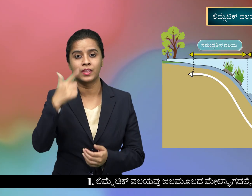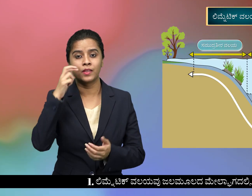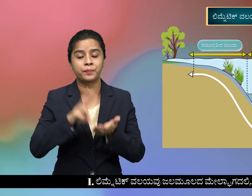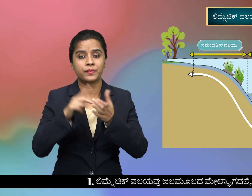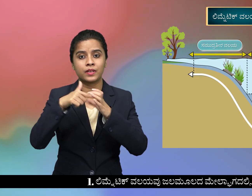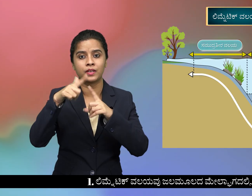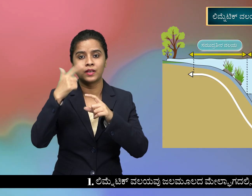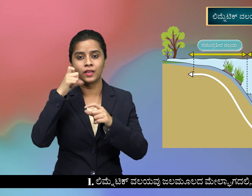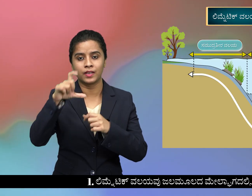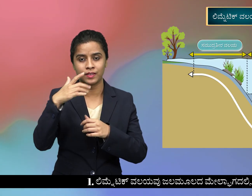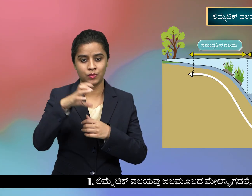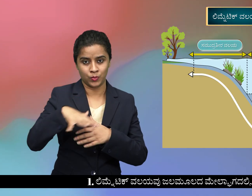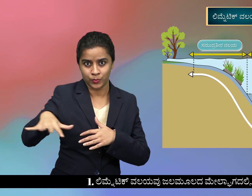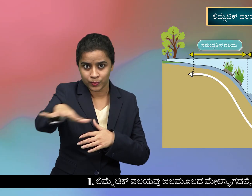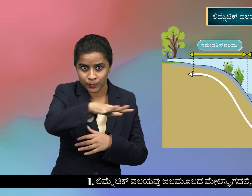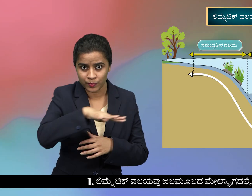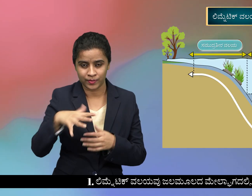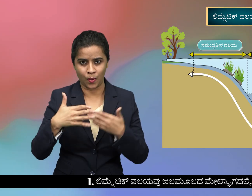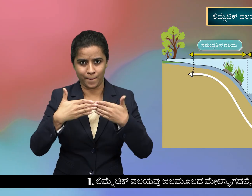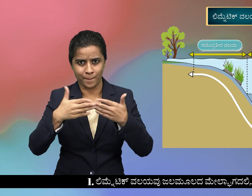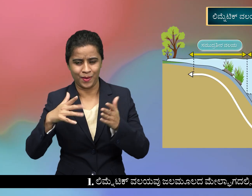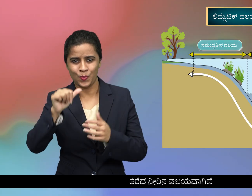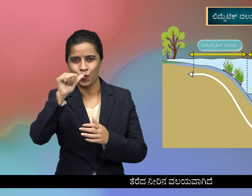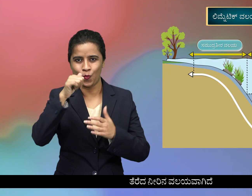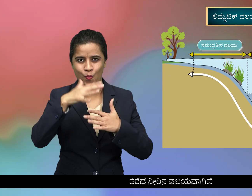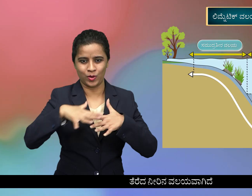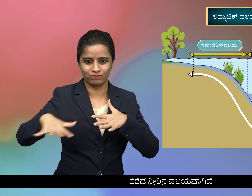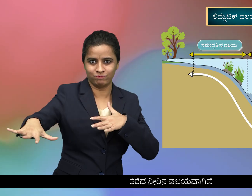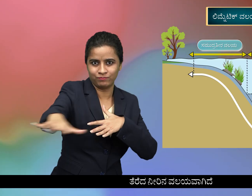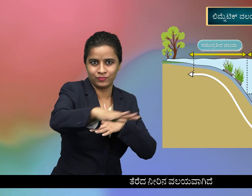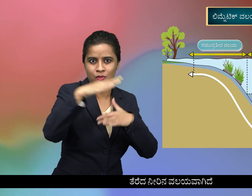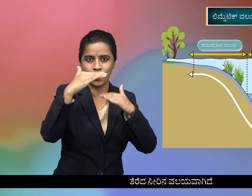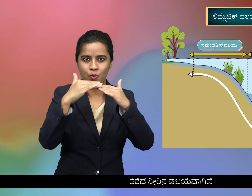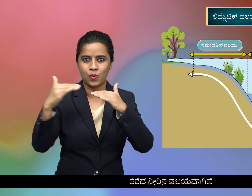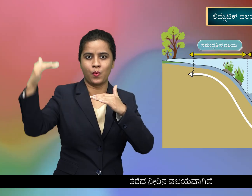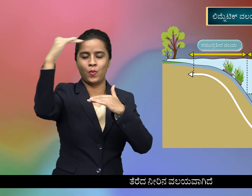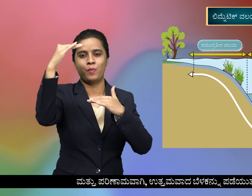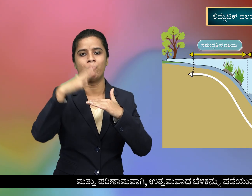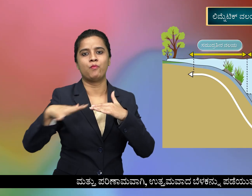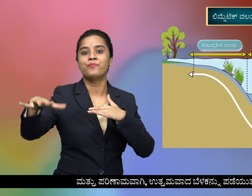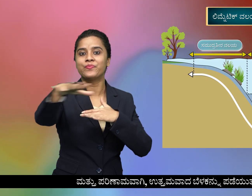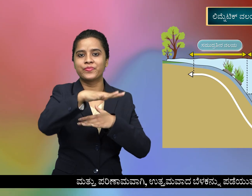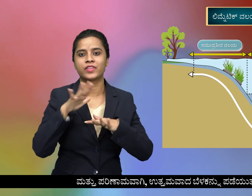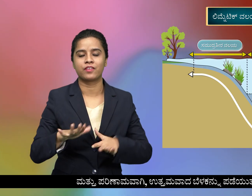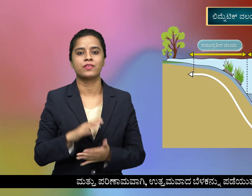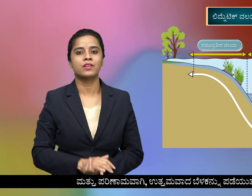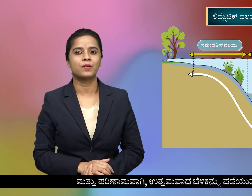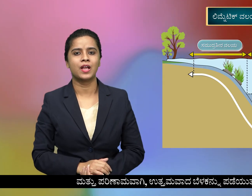1. ಲಿಮ್ನೆಟಿಕ್ ವಲಯವು ಜಲಮೂಲದ ಮೇಲ್ಭಾಗದಲ್ಲಿ ತೆರೆದ ನೀರಿನ ವಲಯವಾಗಿದೆ ಮತ್ತು ಪರಿಣಾಮವಾಗಿ